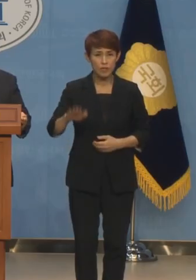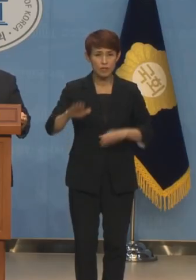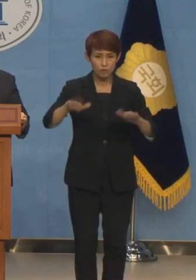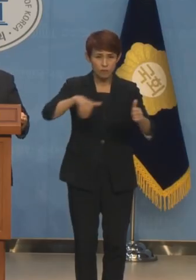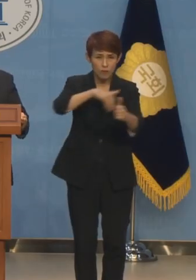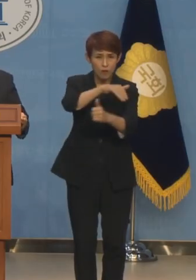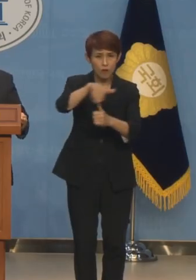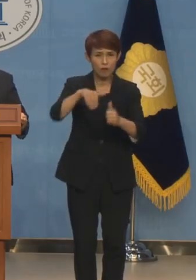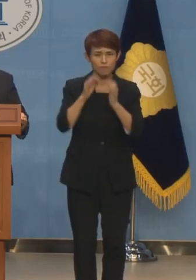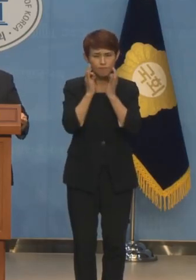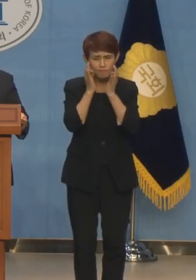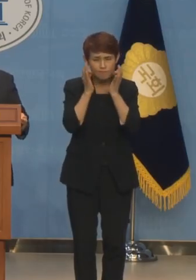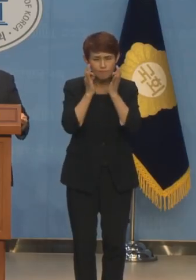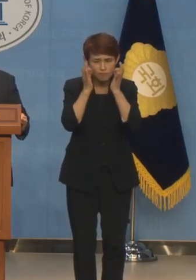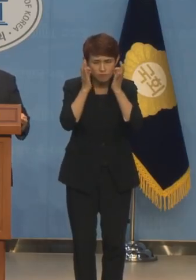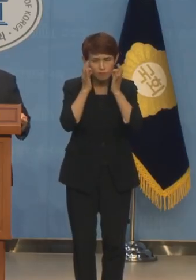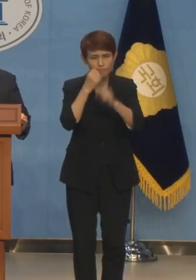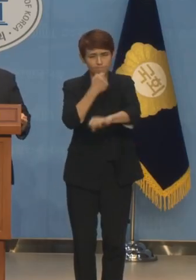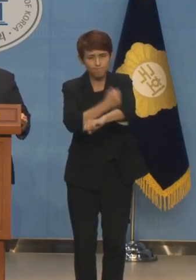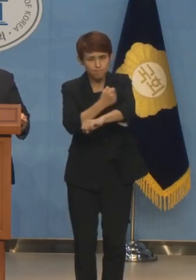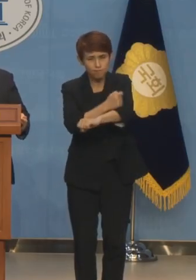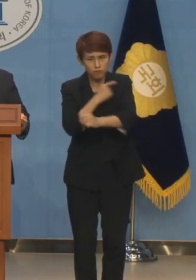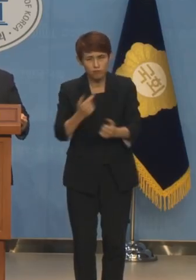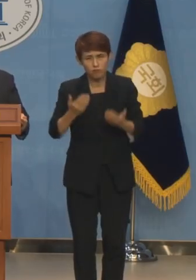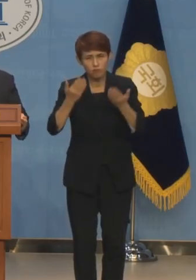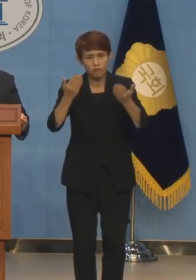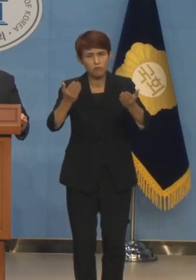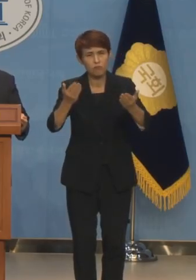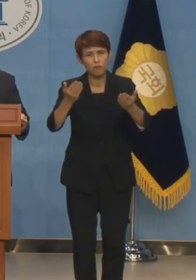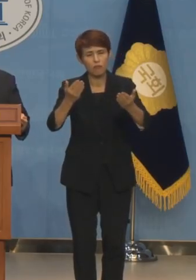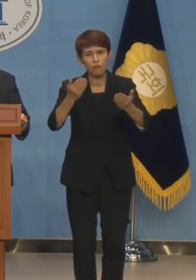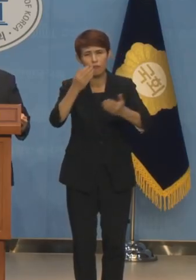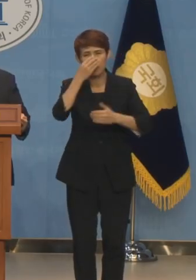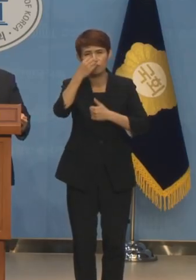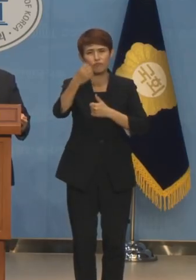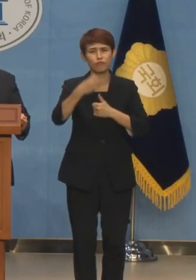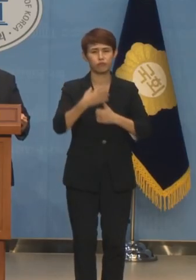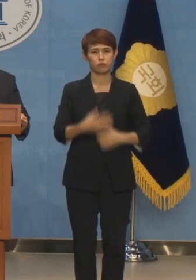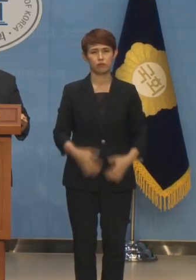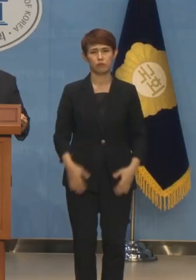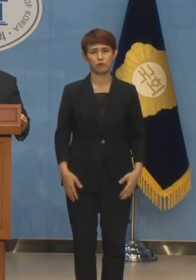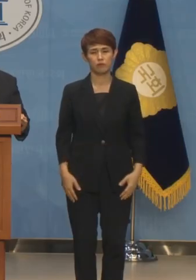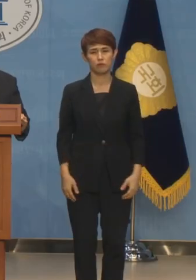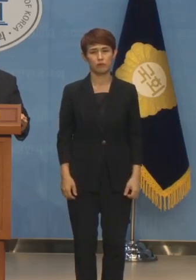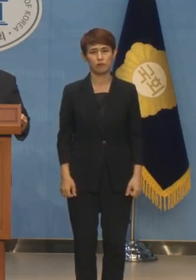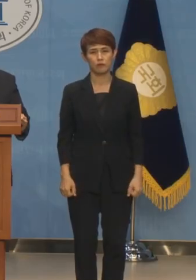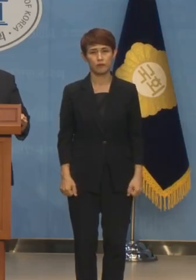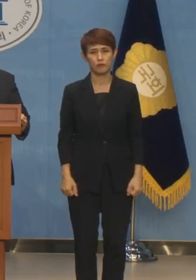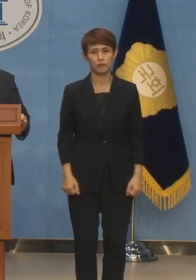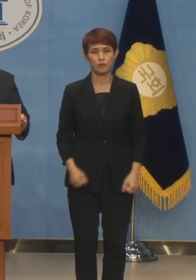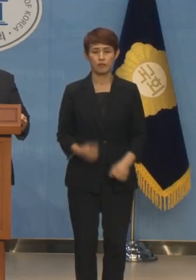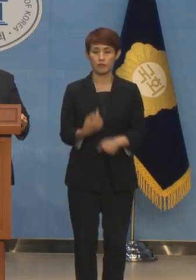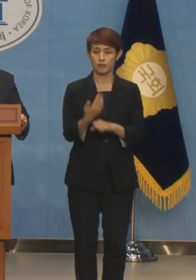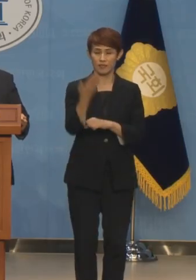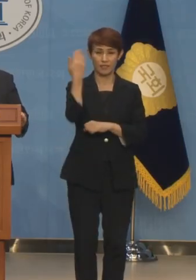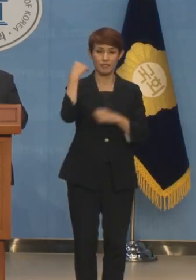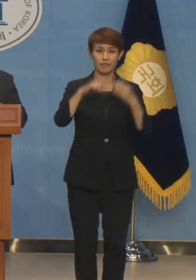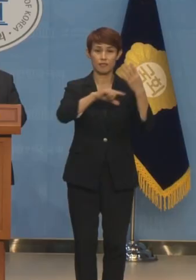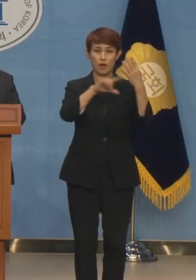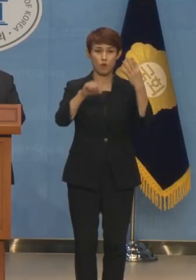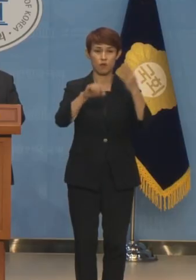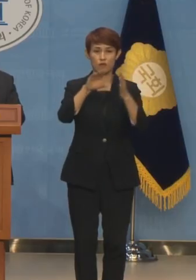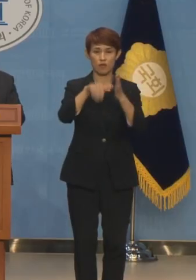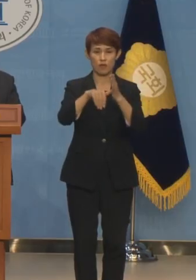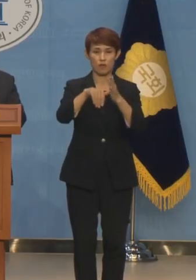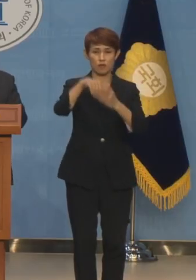현실은 그런 노력과 헌신이 폄훼되고 있습니다. 지금 우리는 지난 4월 총선 패배로